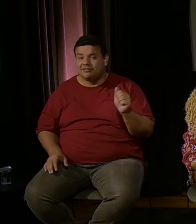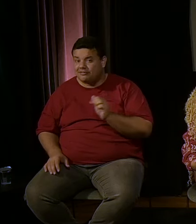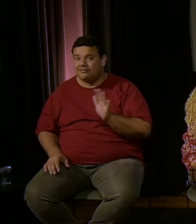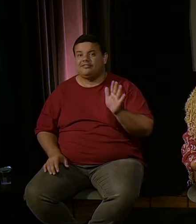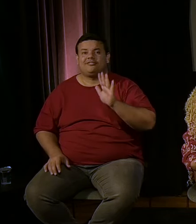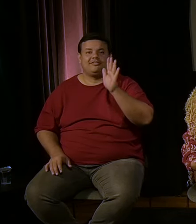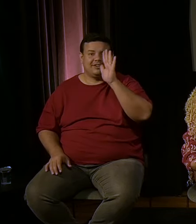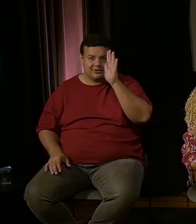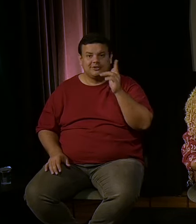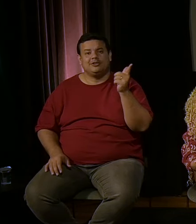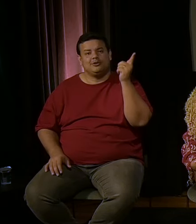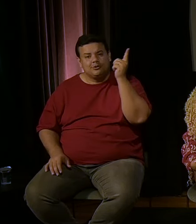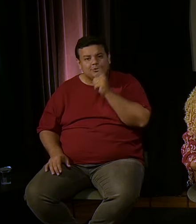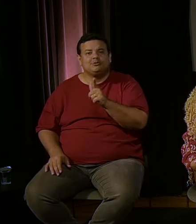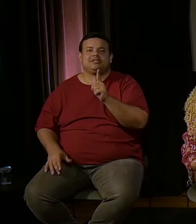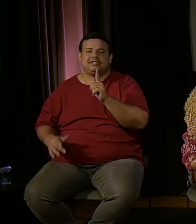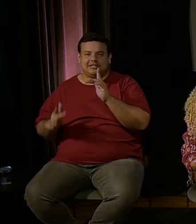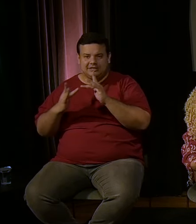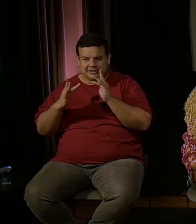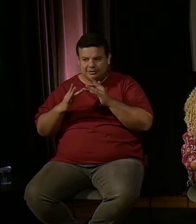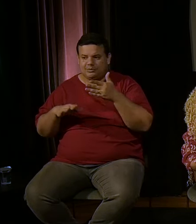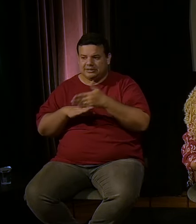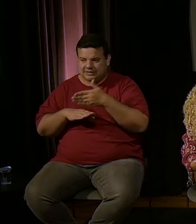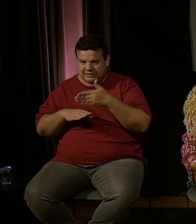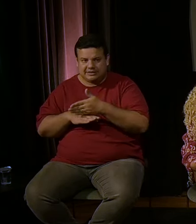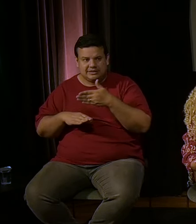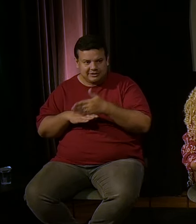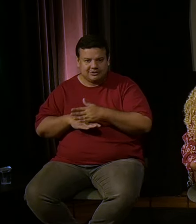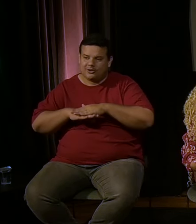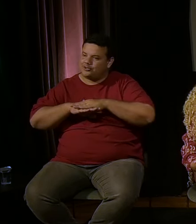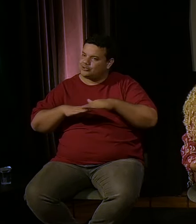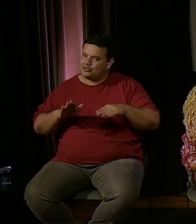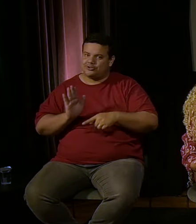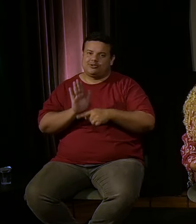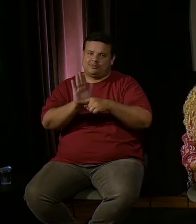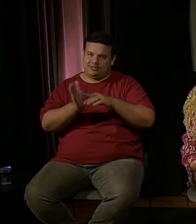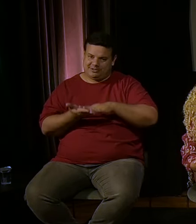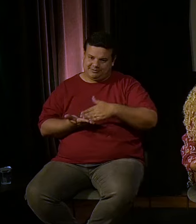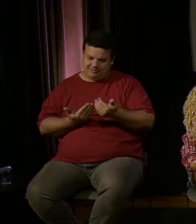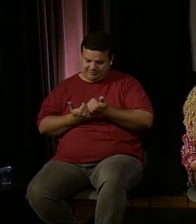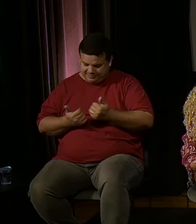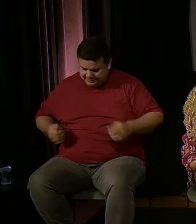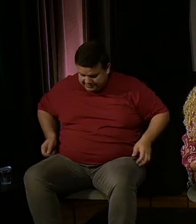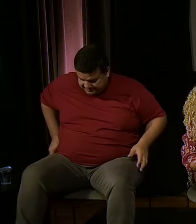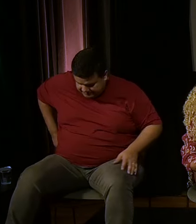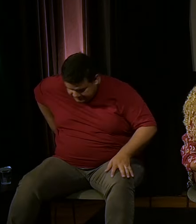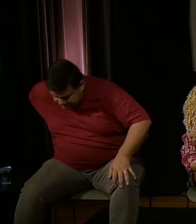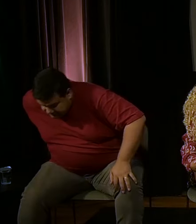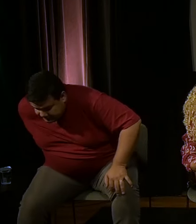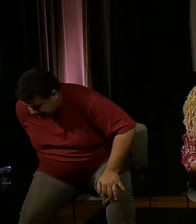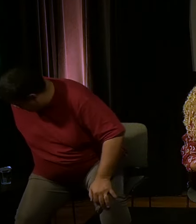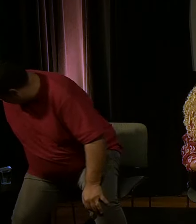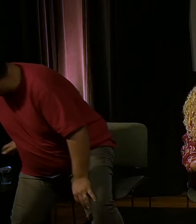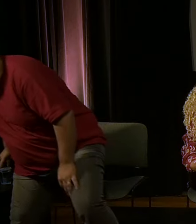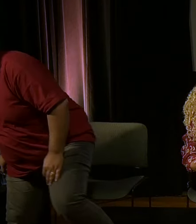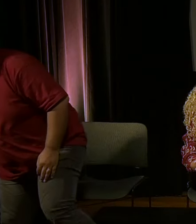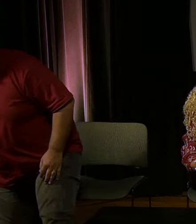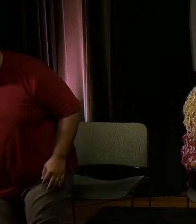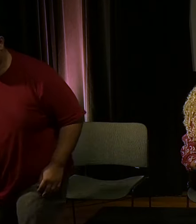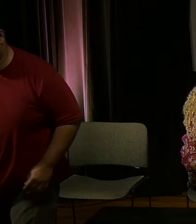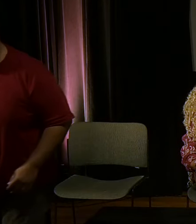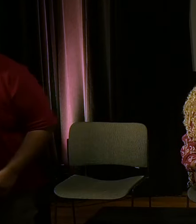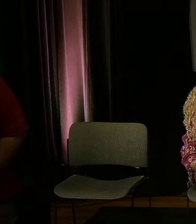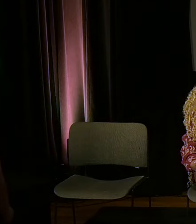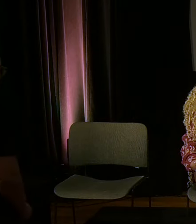gente tivesse o acesso a isso. É só essa contribuição. Não, super obrigado. A gente está com um